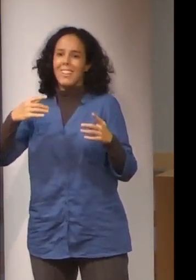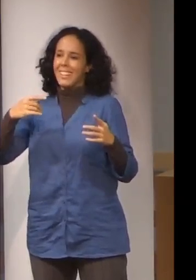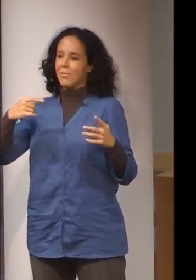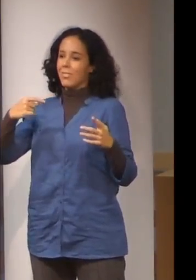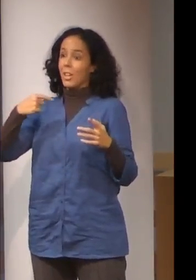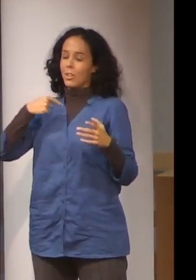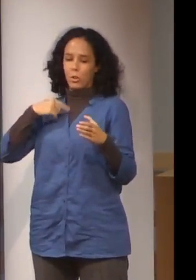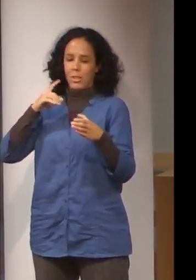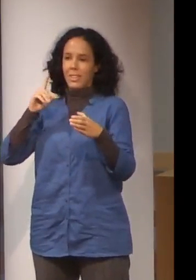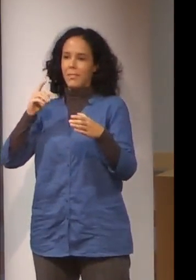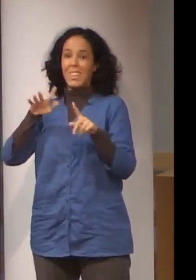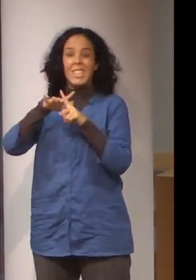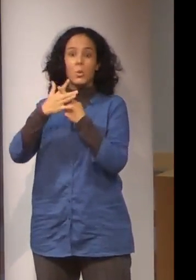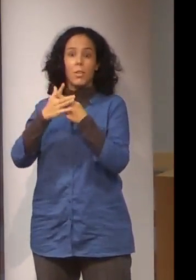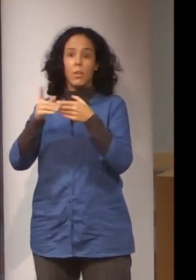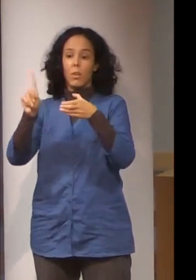visual.